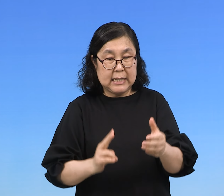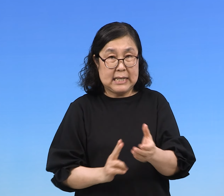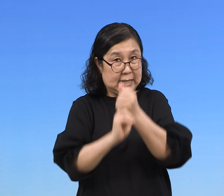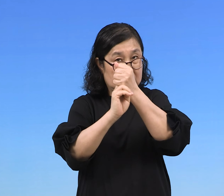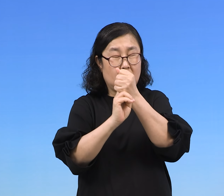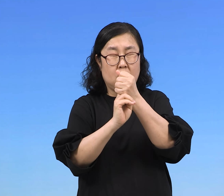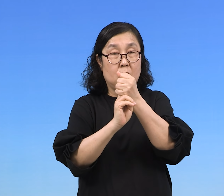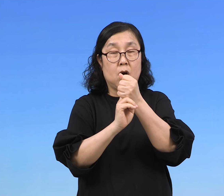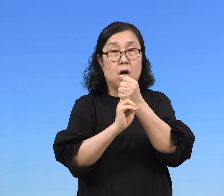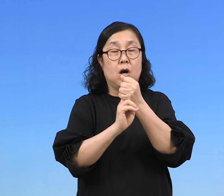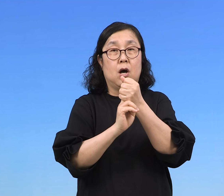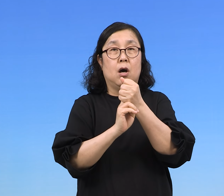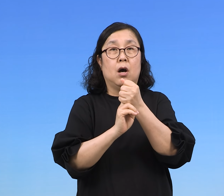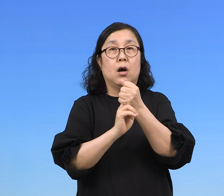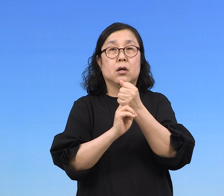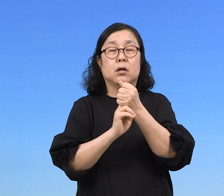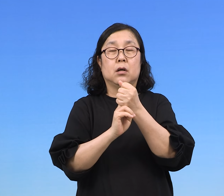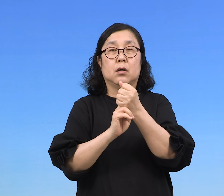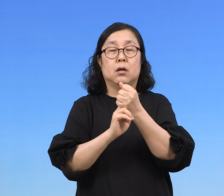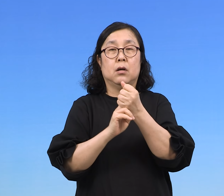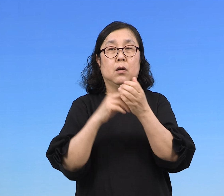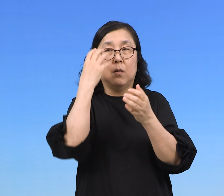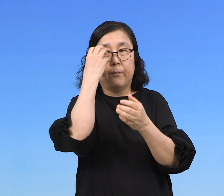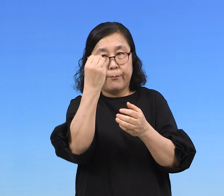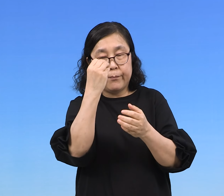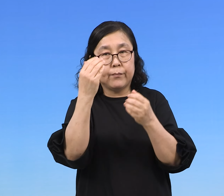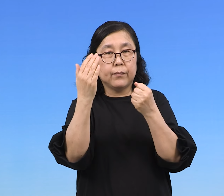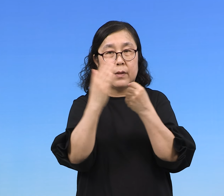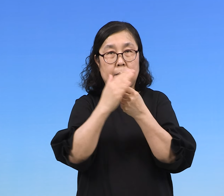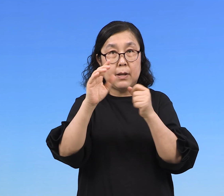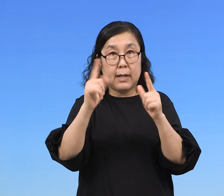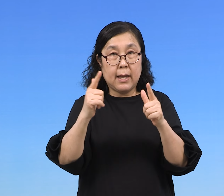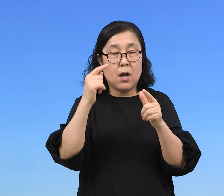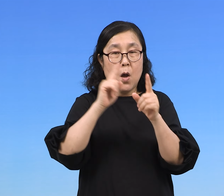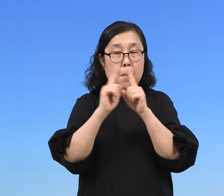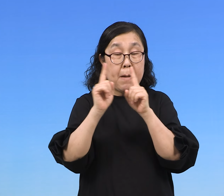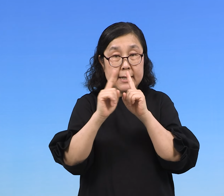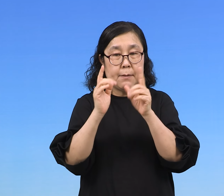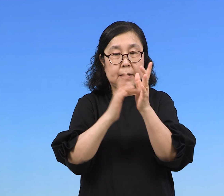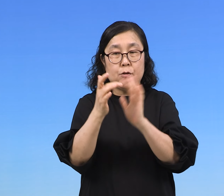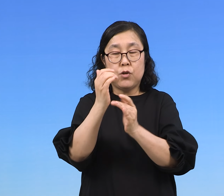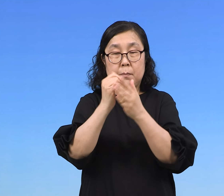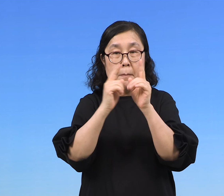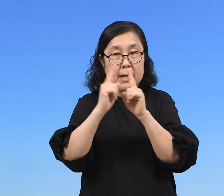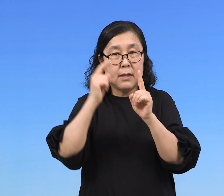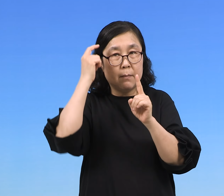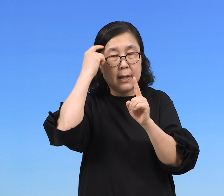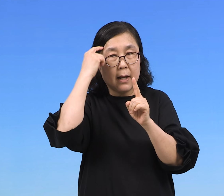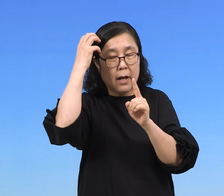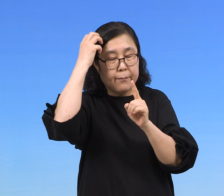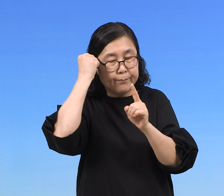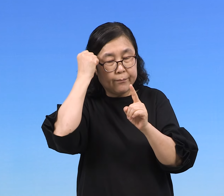막 신비로운 어떤 초자연적인 기적을 봤기 때문이 아니라 말씀이 기억났기 때문이에요.